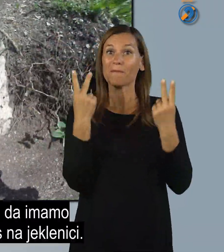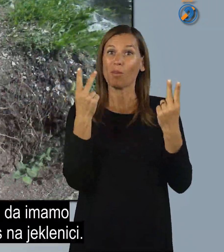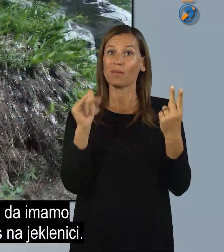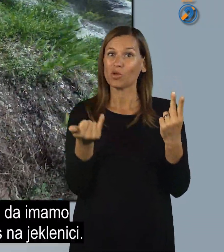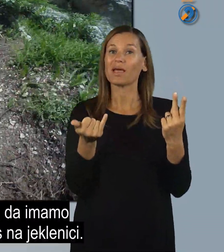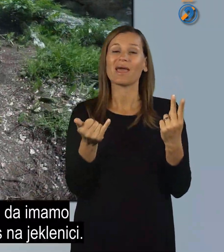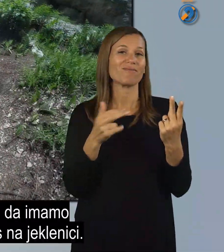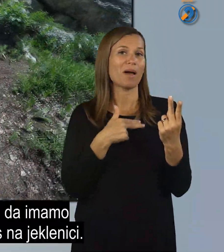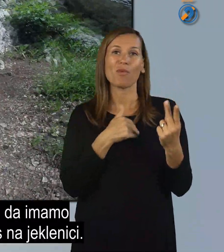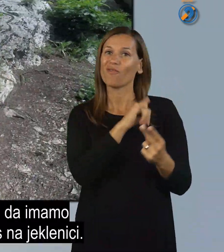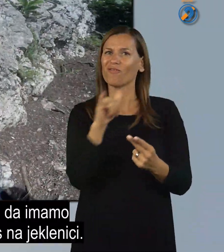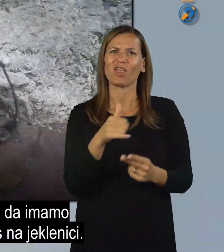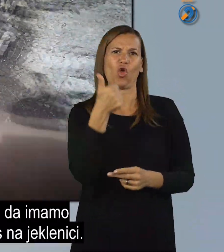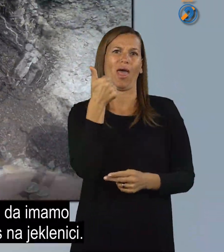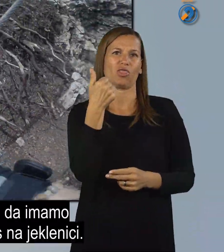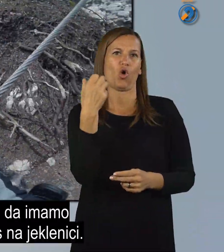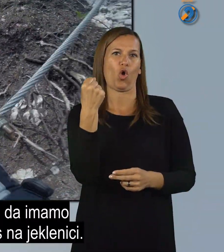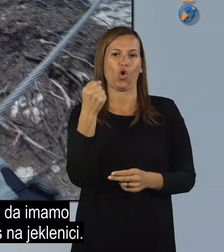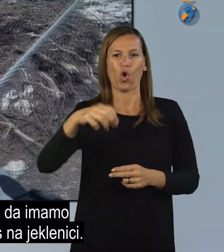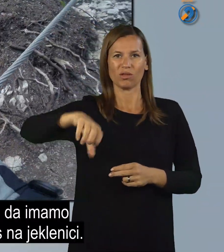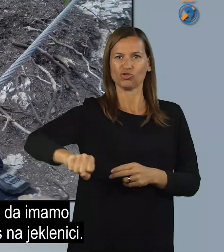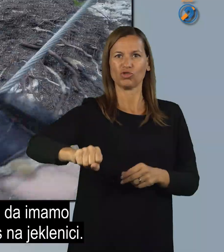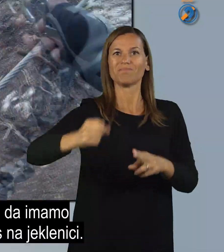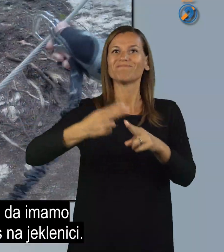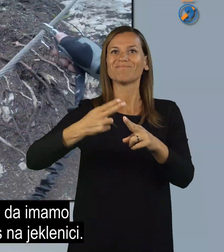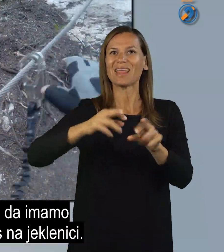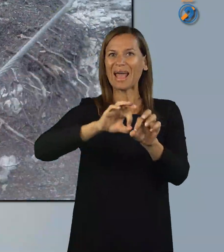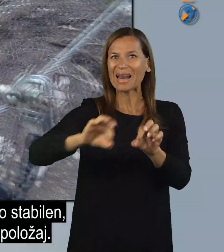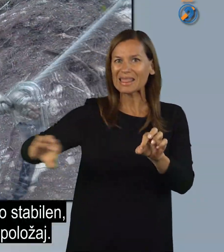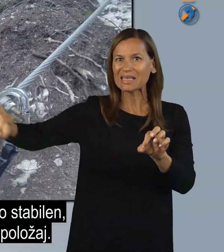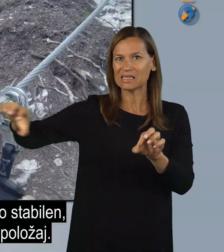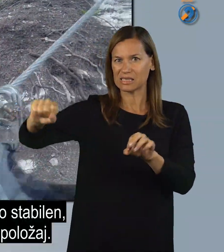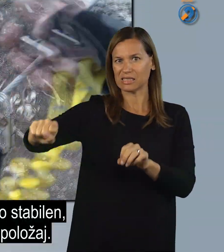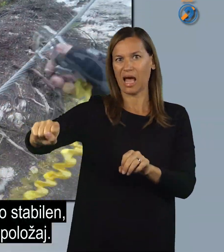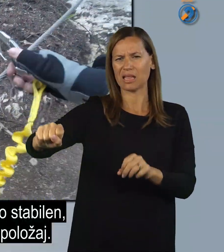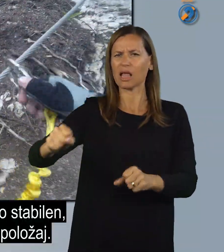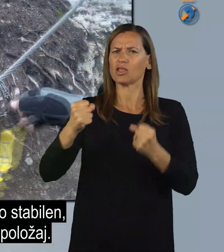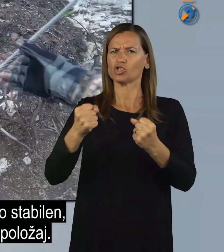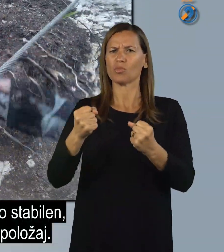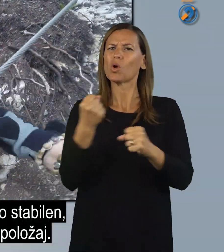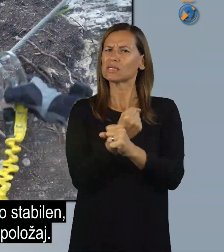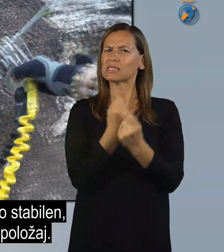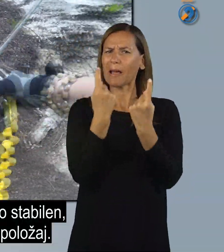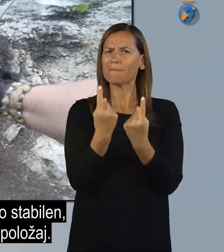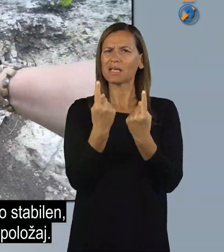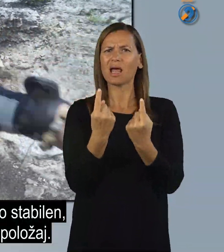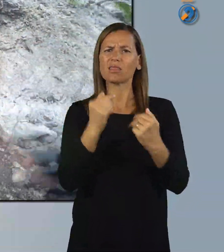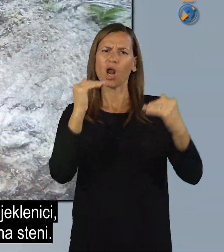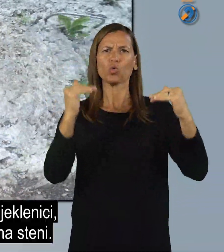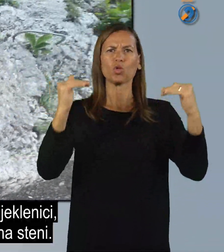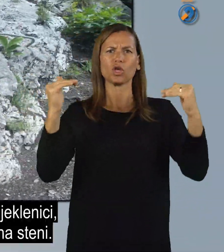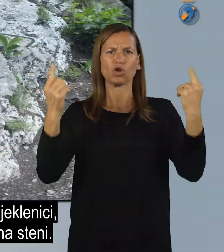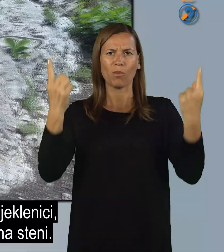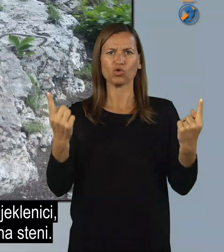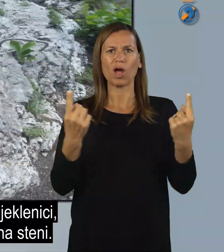da imamo vedno eno roko na jeklenici, da vzdržujemo stabilen, ravnotežen položaj.